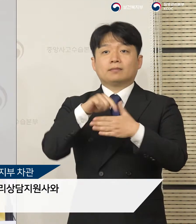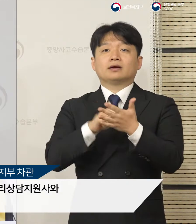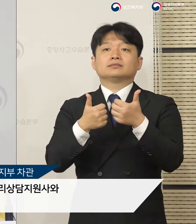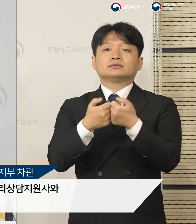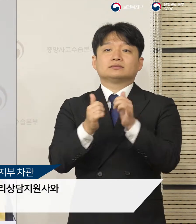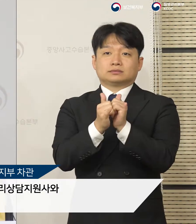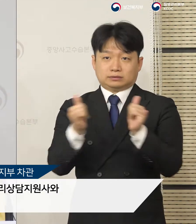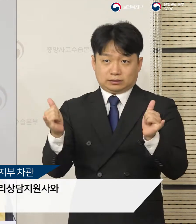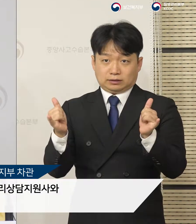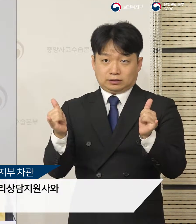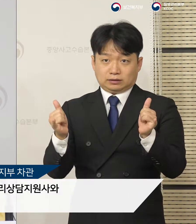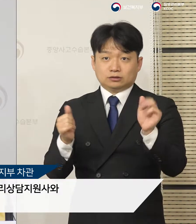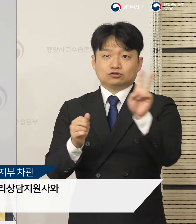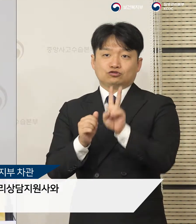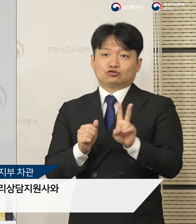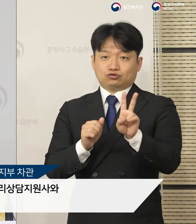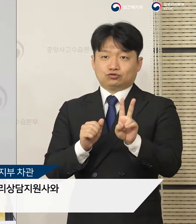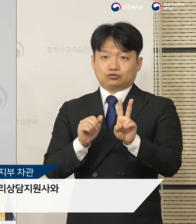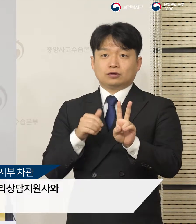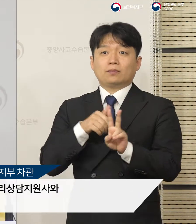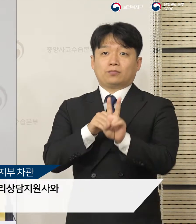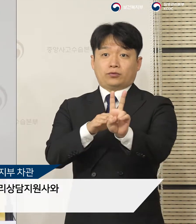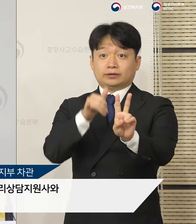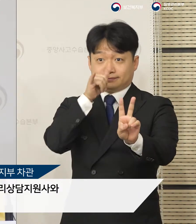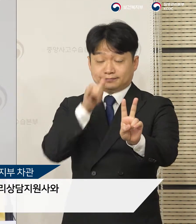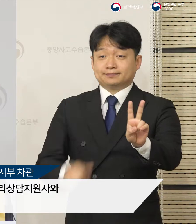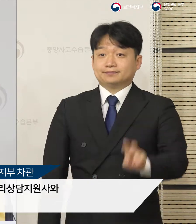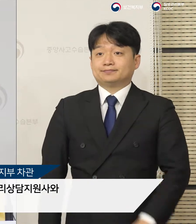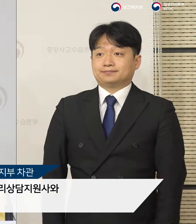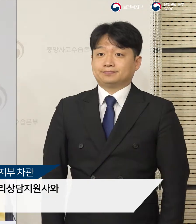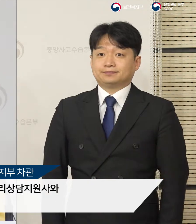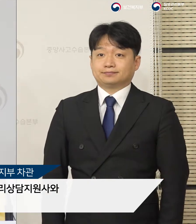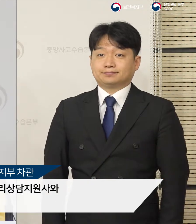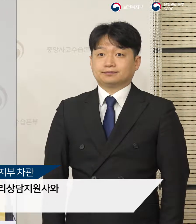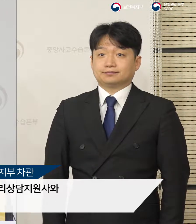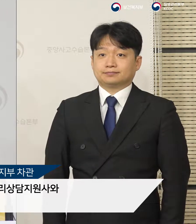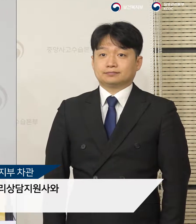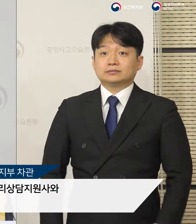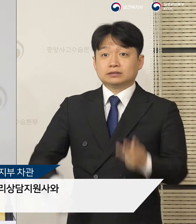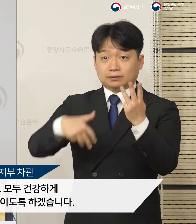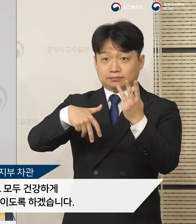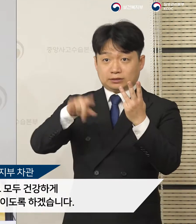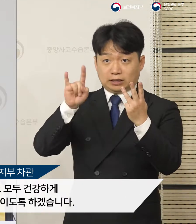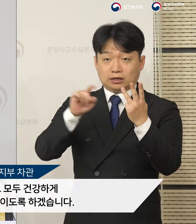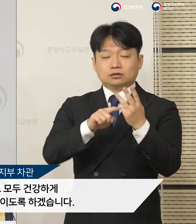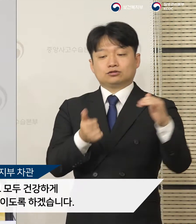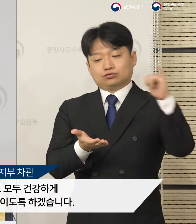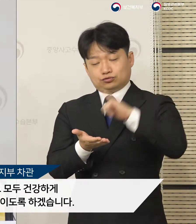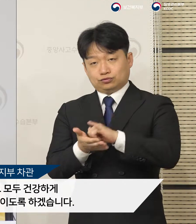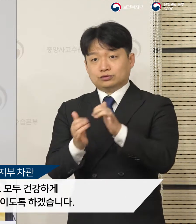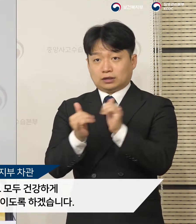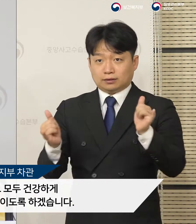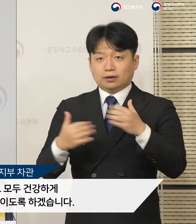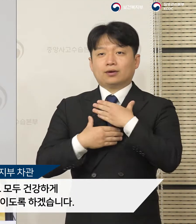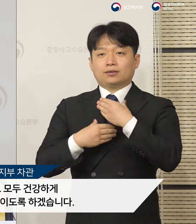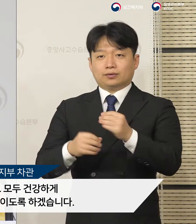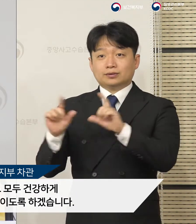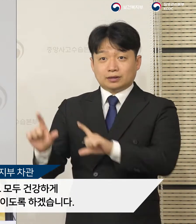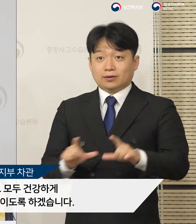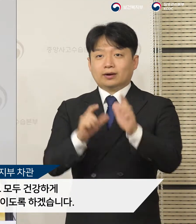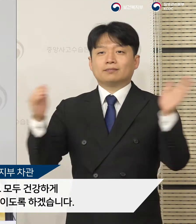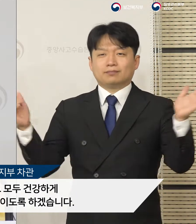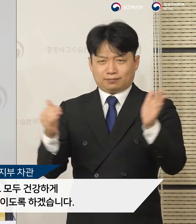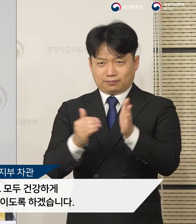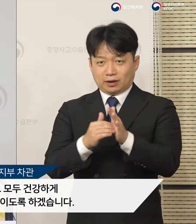심리상담 지원사와 통역사가 배치되어 있습니다. 3차로 귀국하신 분들도